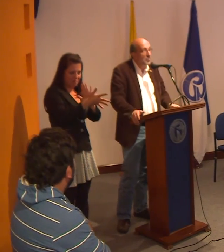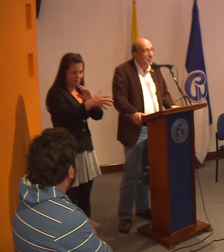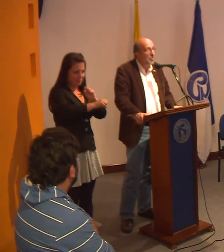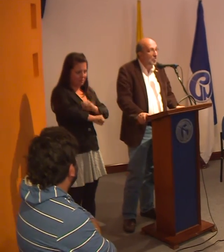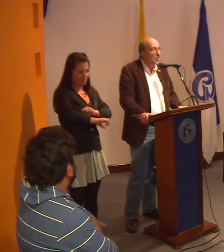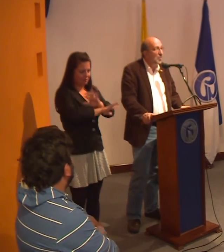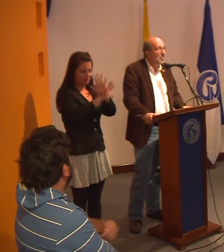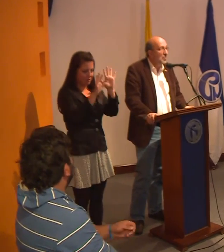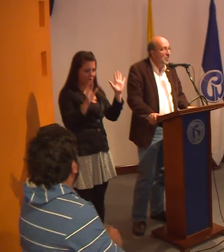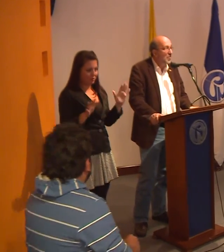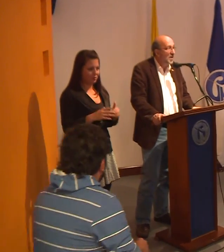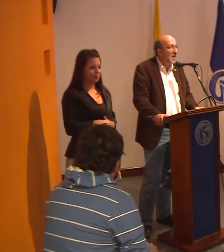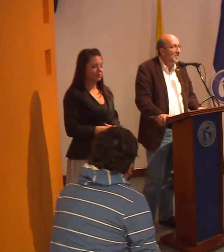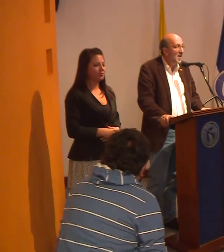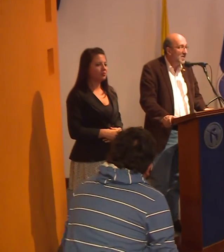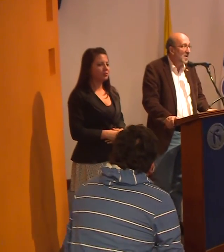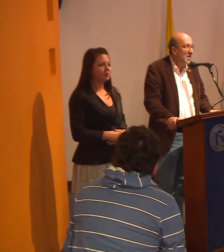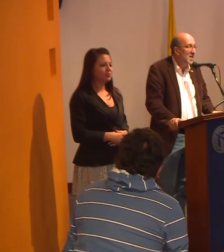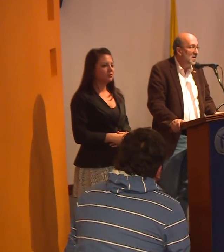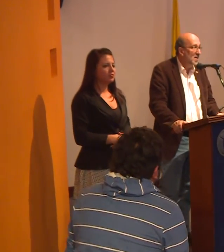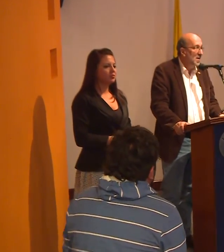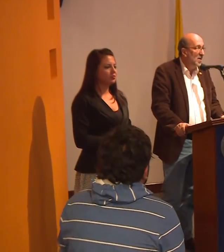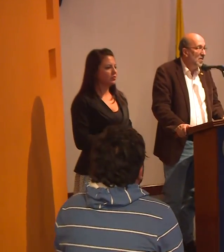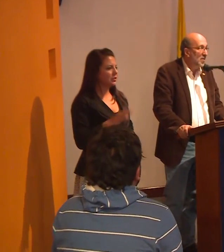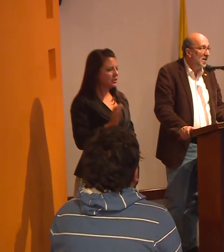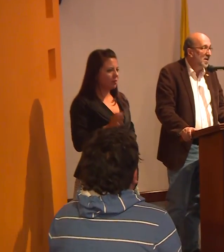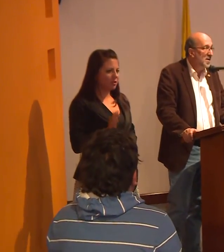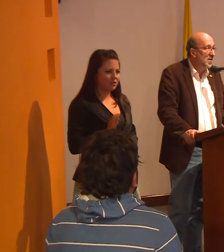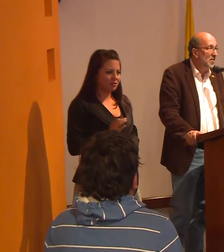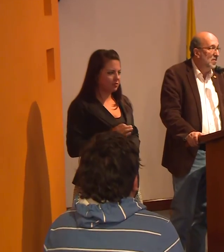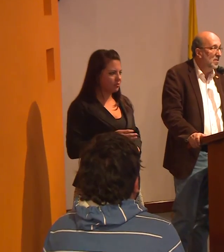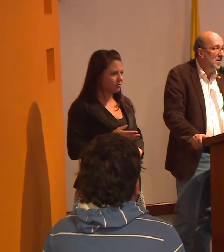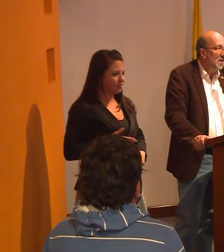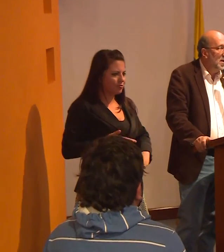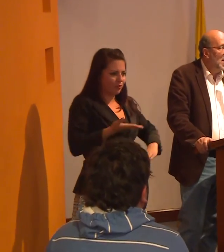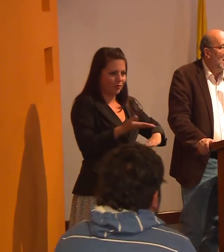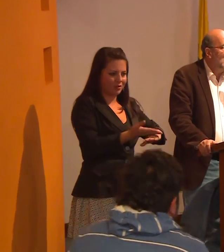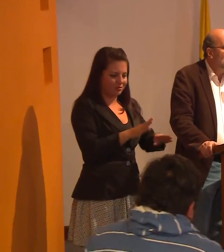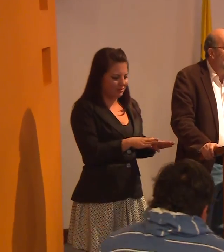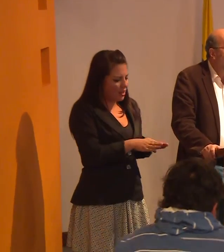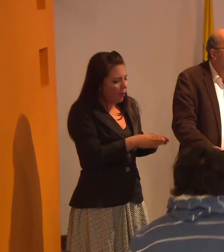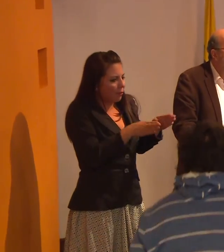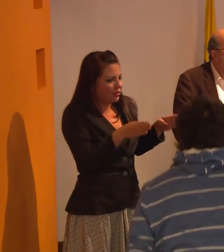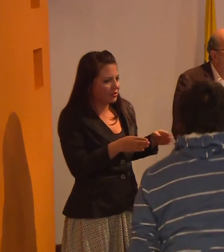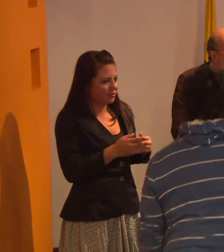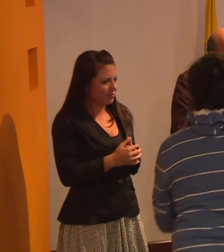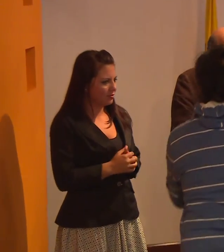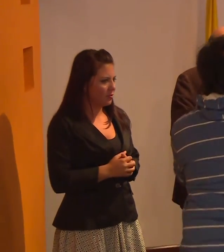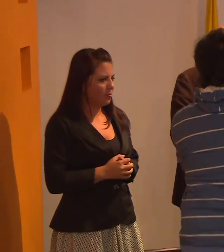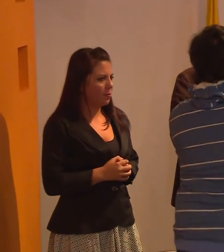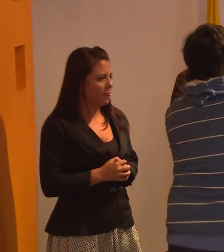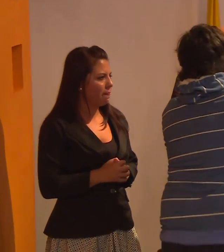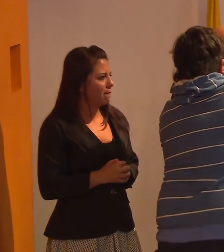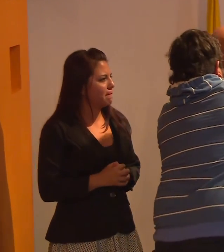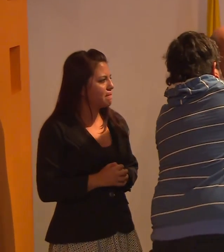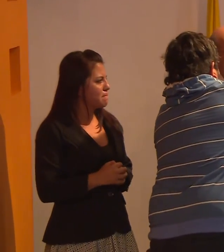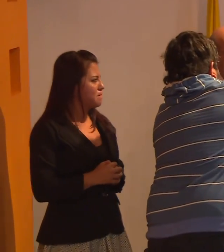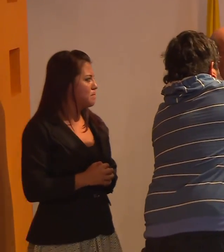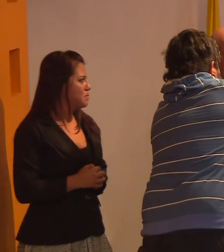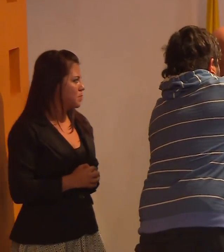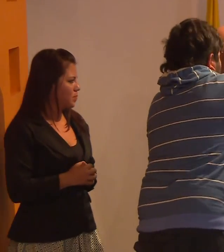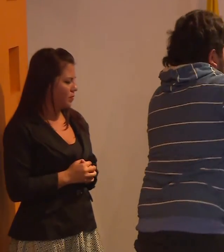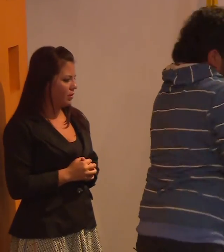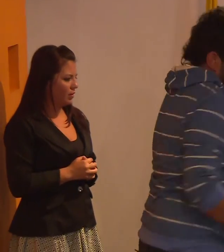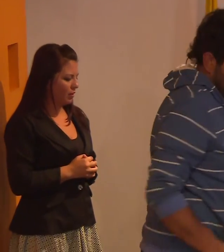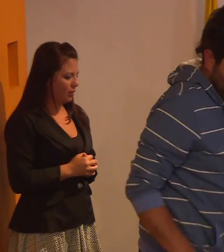pondremos todo sobre la mesa. Lo que ha sido la historia de Bar María,